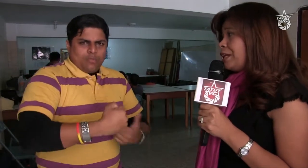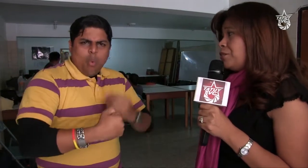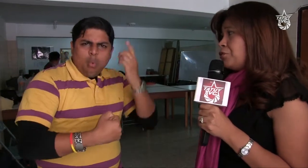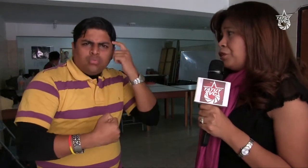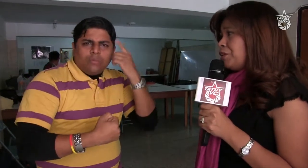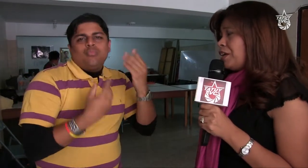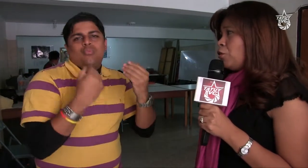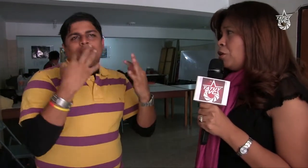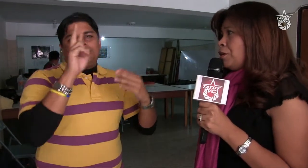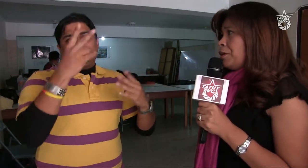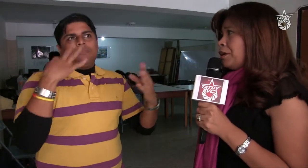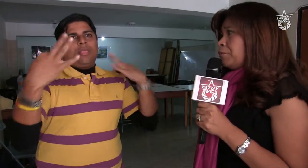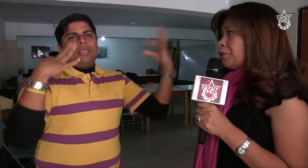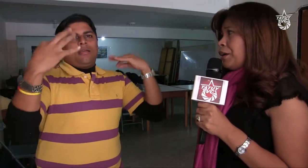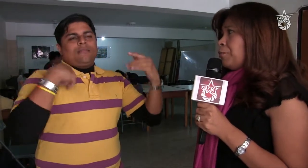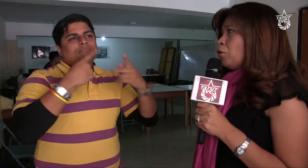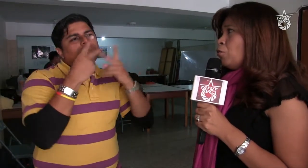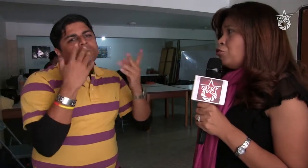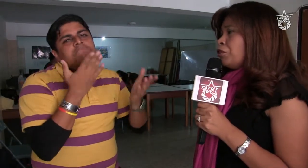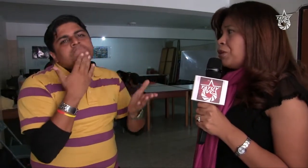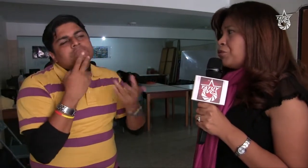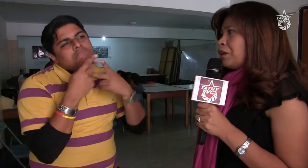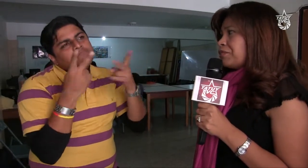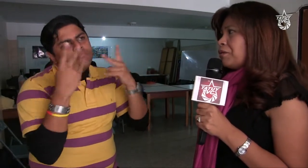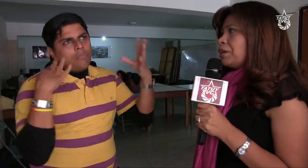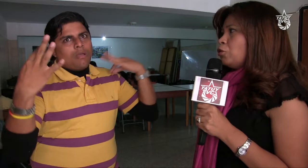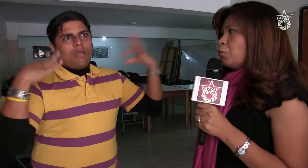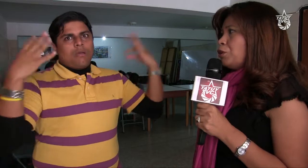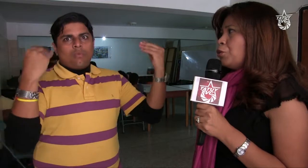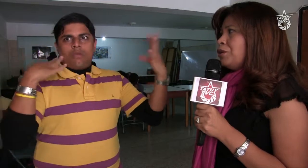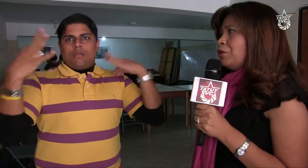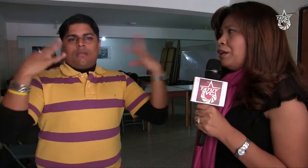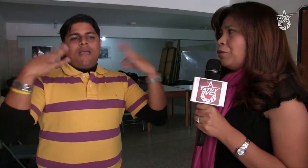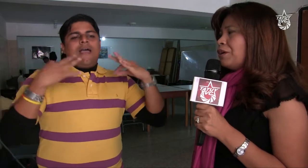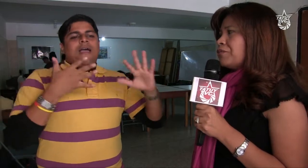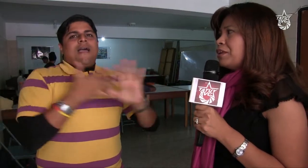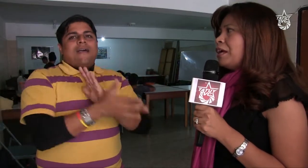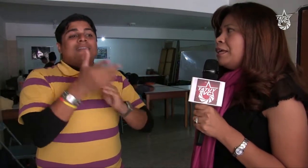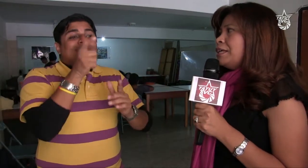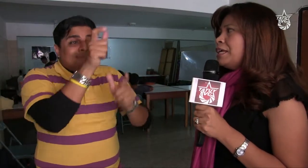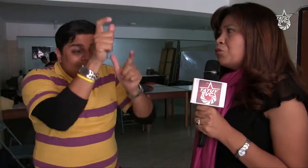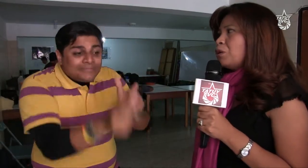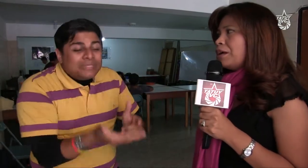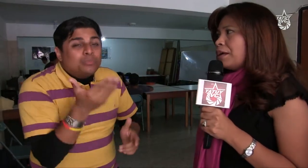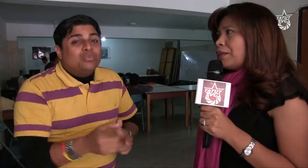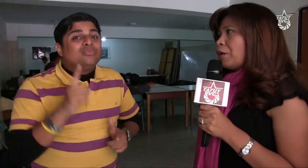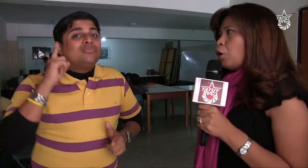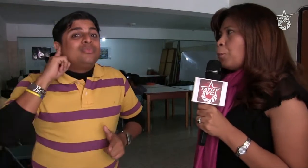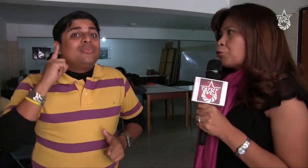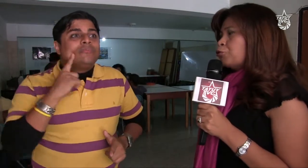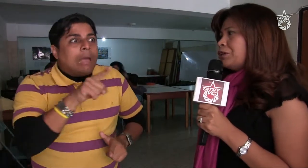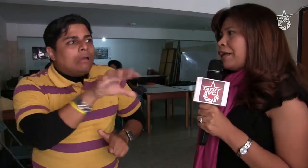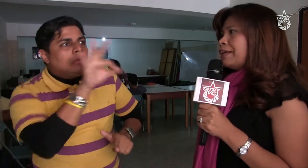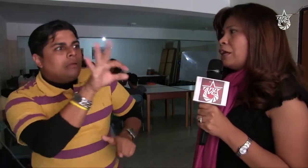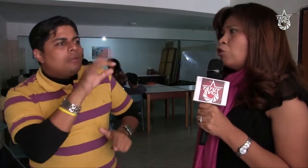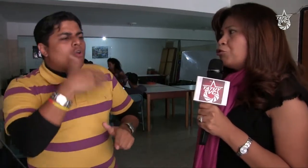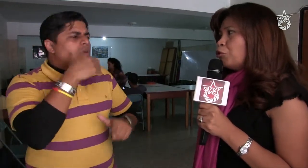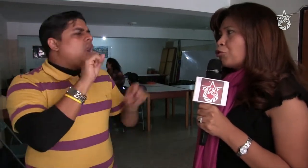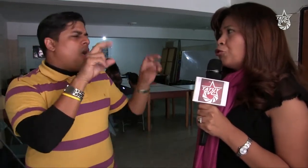que es la edición de video. Por ejemplo, muchos en Venezuela saben que yo publico videos en lengua de señas y eso ha dado la oportunidad de que los sordos,